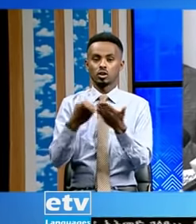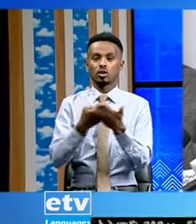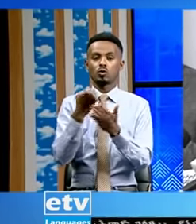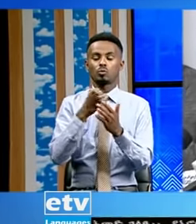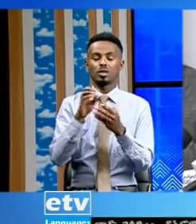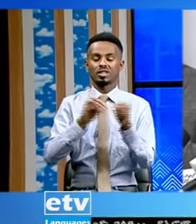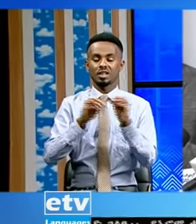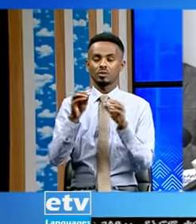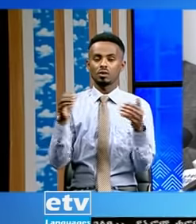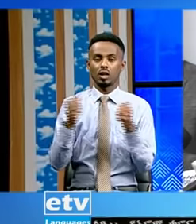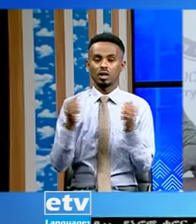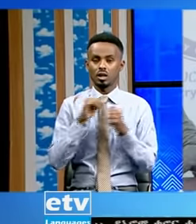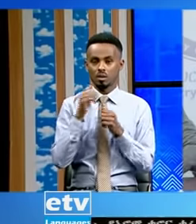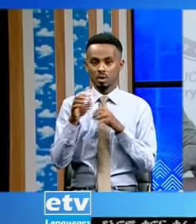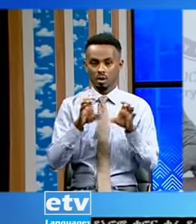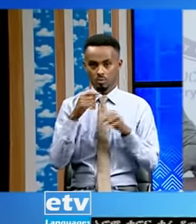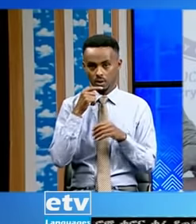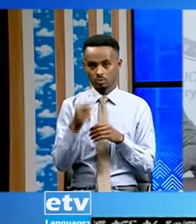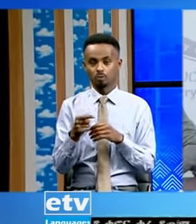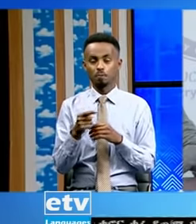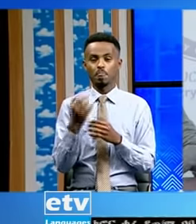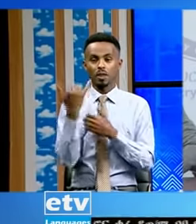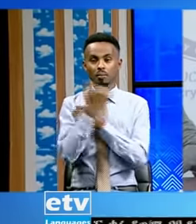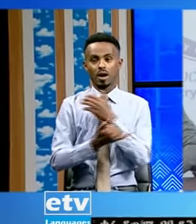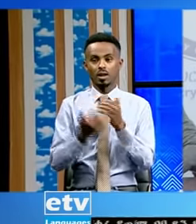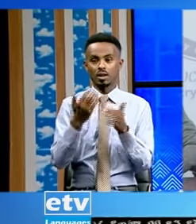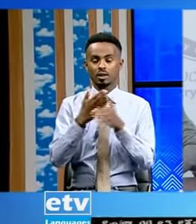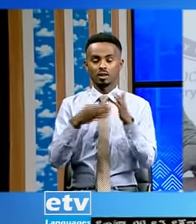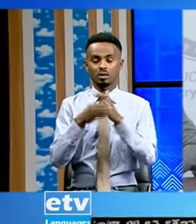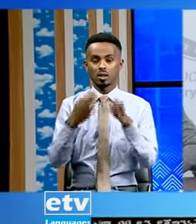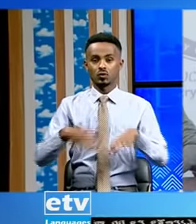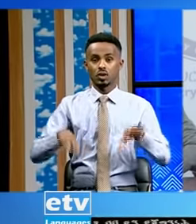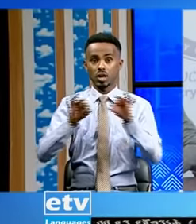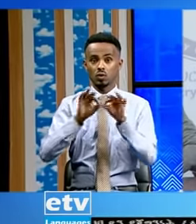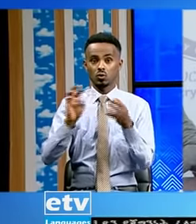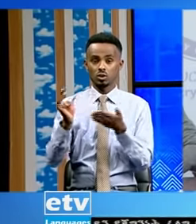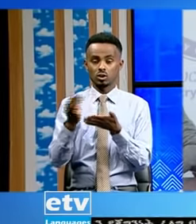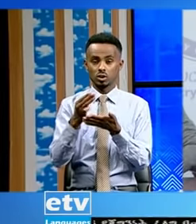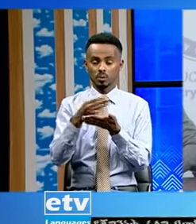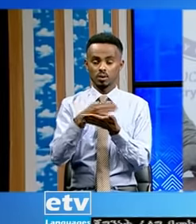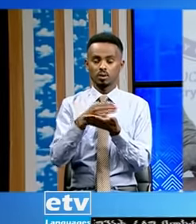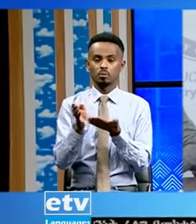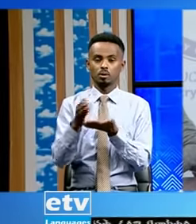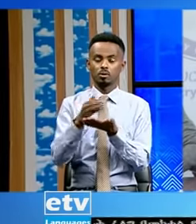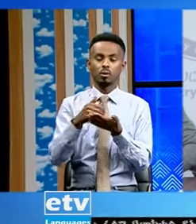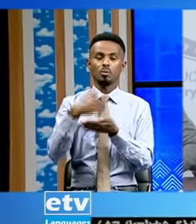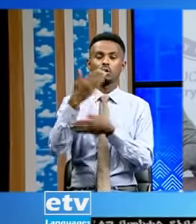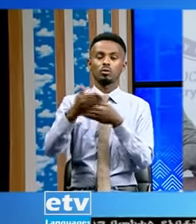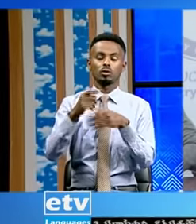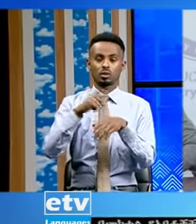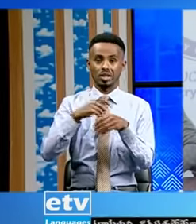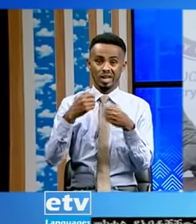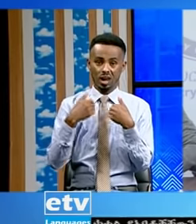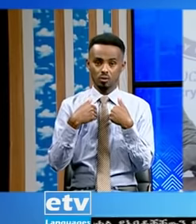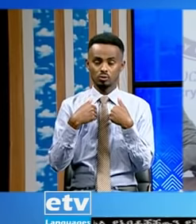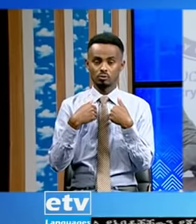እንቅስቃሴው እንዳይዳከም ያግዛሉ ብለዋል። በአገር ደረጃ ማስፈልጋጊ ሆኖ ሰብልን መሰብሰብ እና ለሚቀጥሉት ጊዜያት